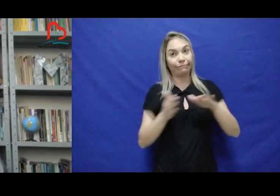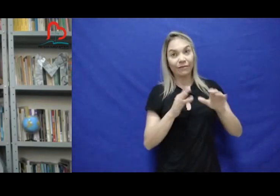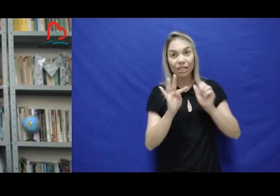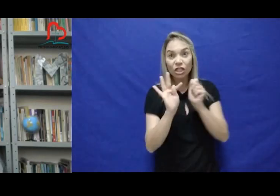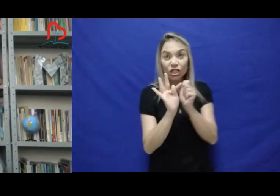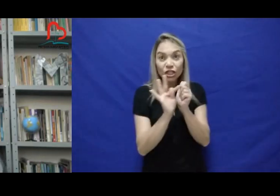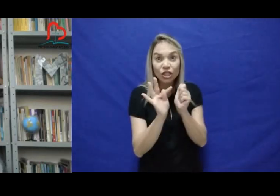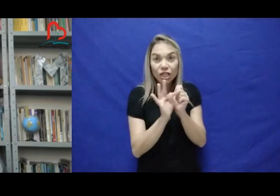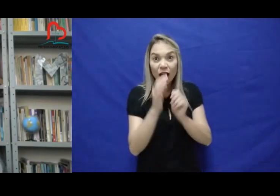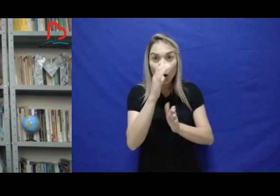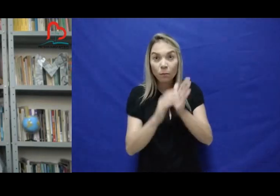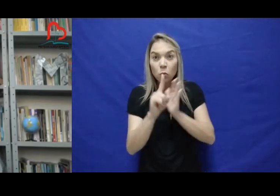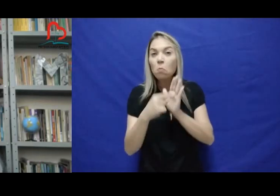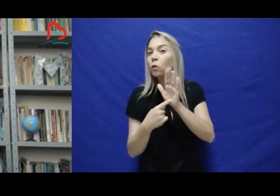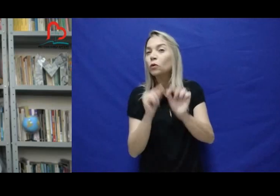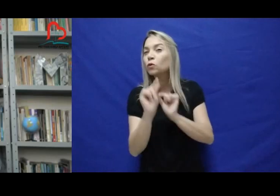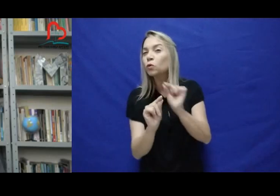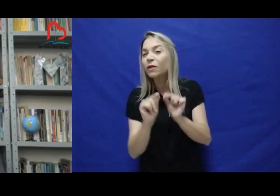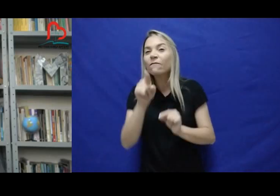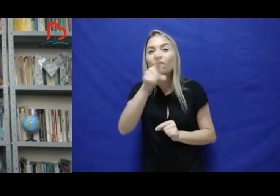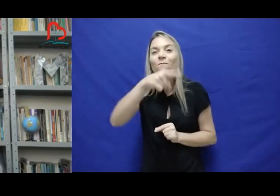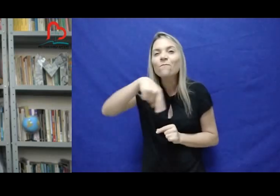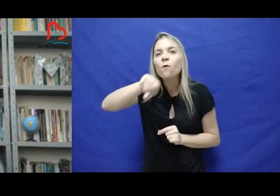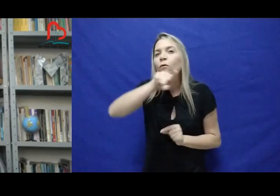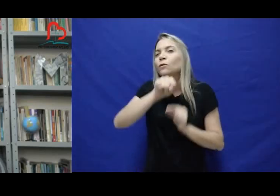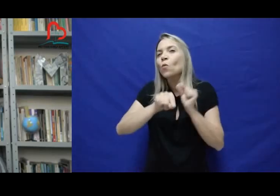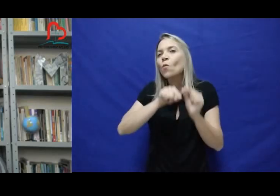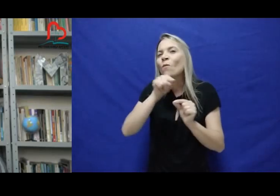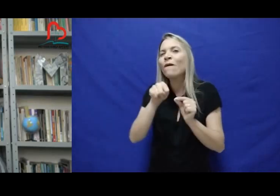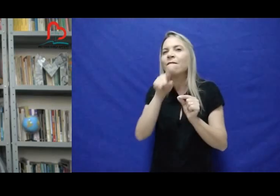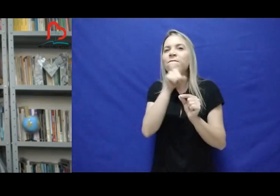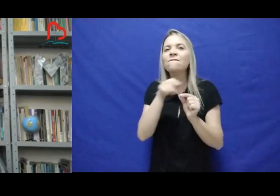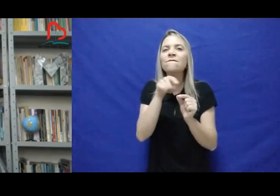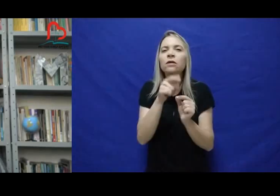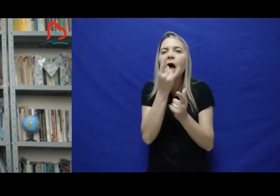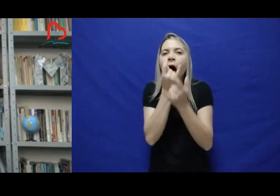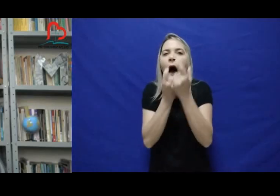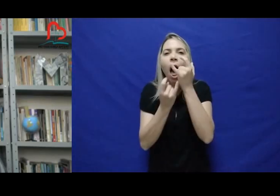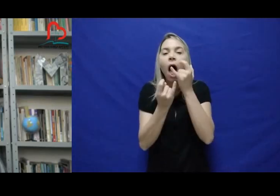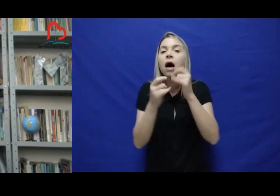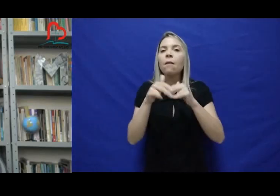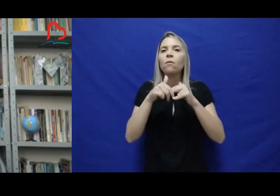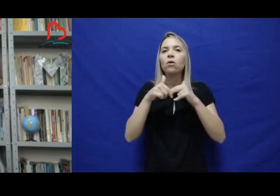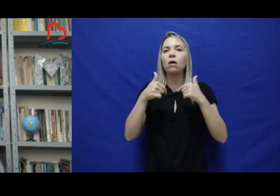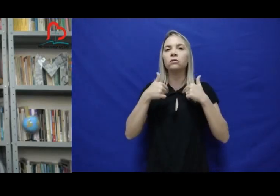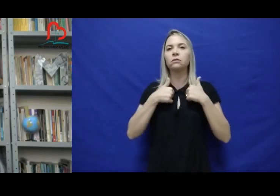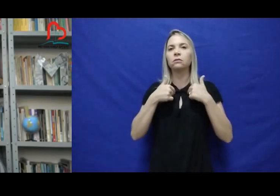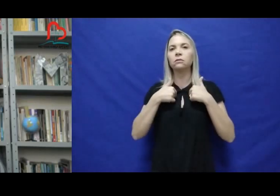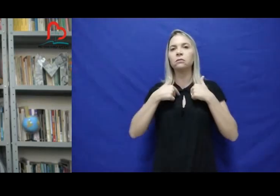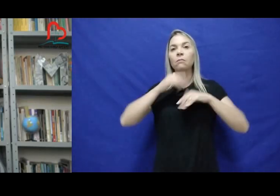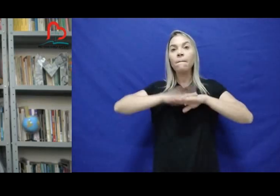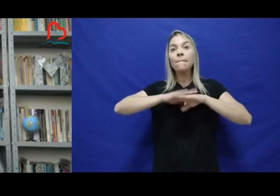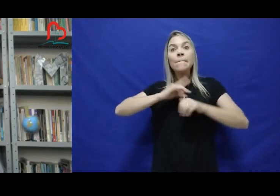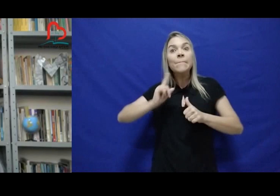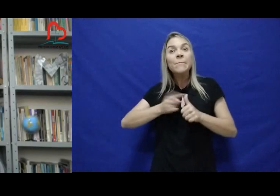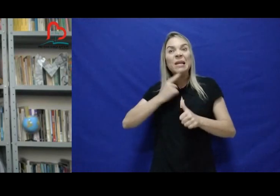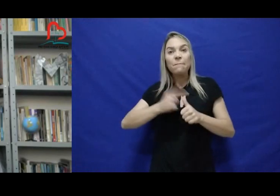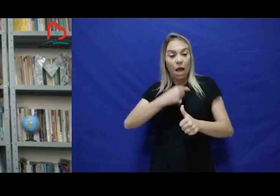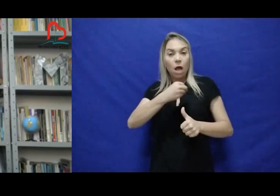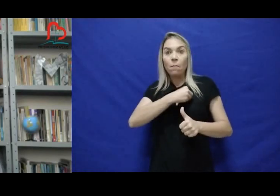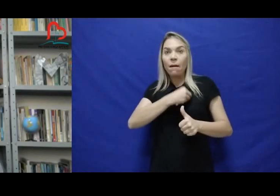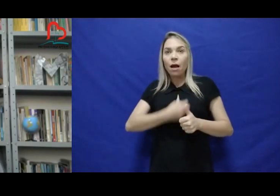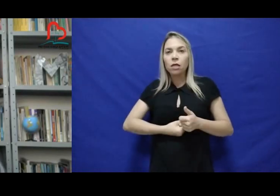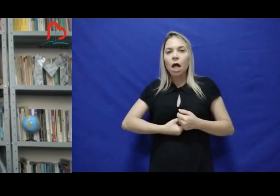Deus diz: você é tentado por suas paixões, por sua cobiça, porque você se afastou